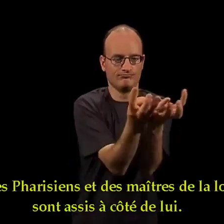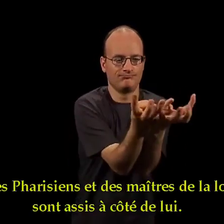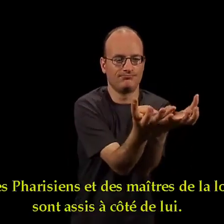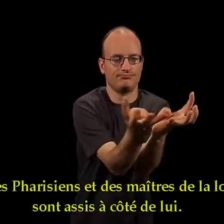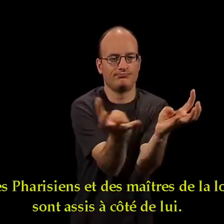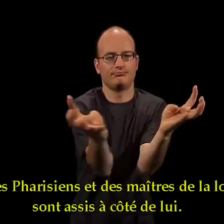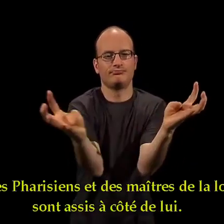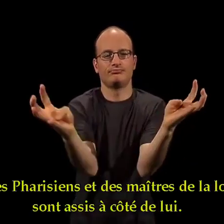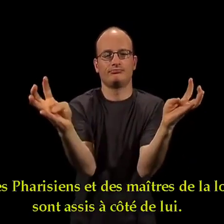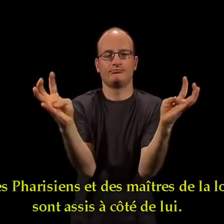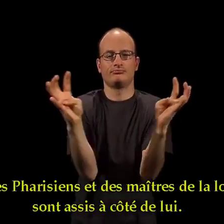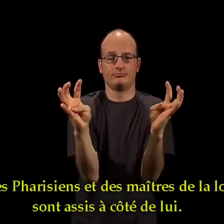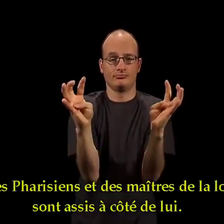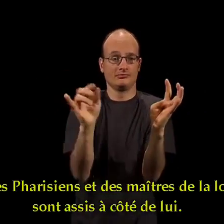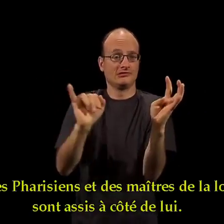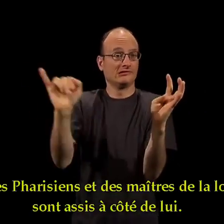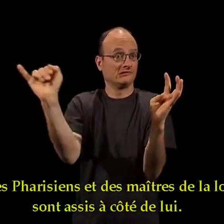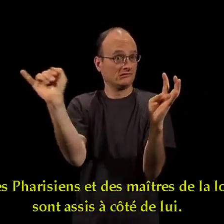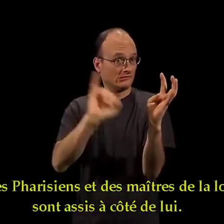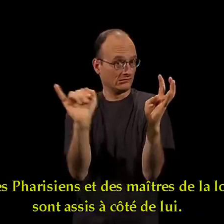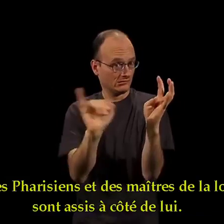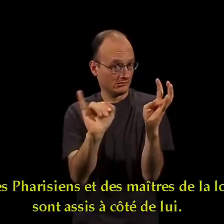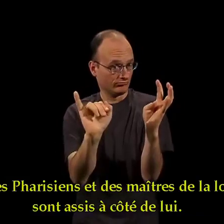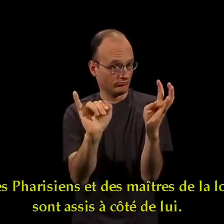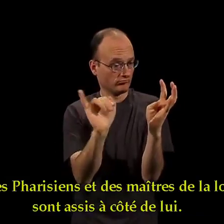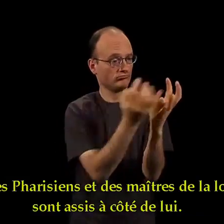Des pharisiens et des maîtres de la loi sont assis à côté de lui.